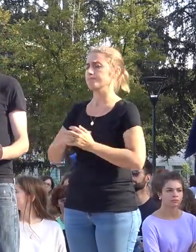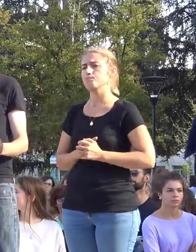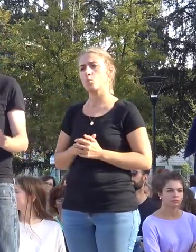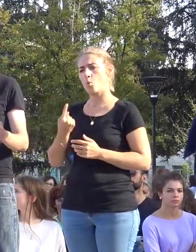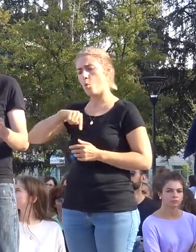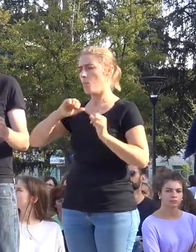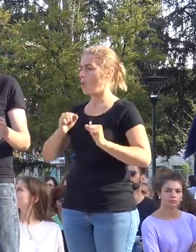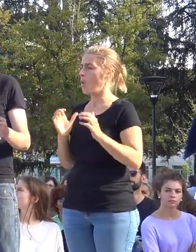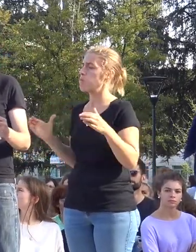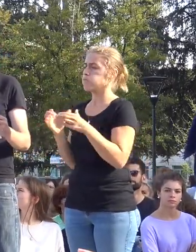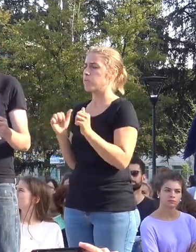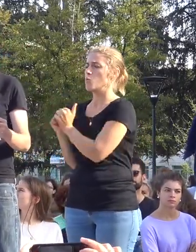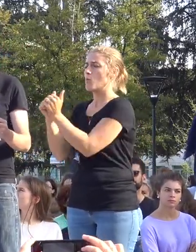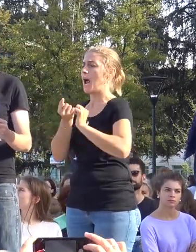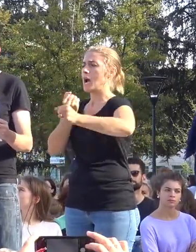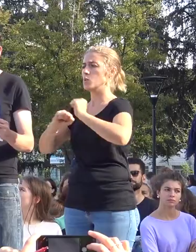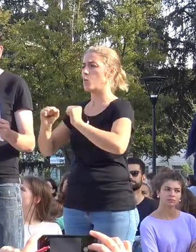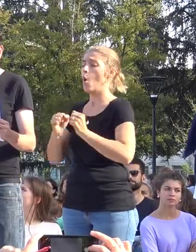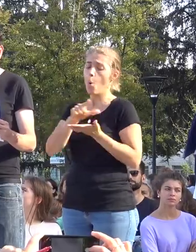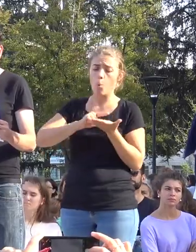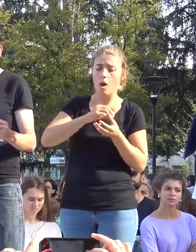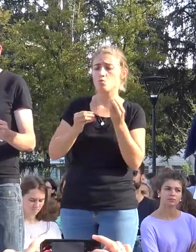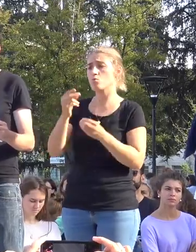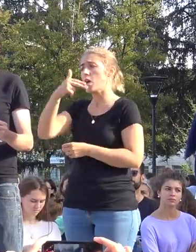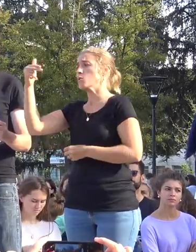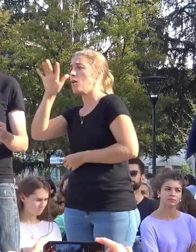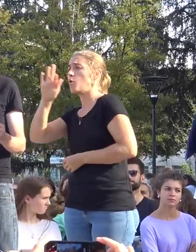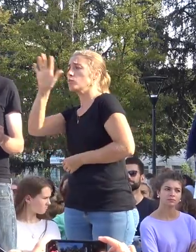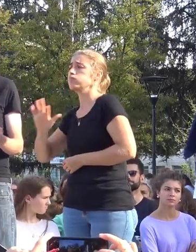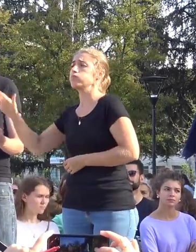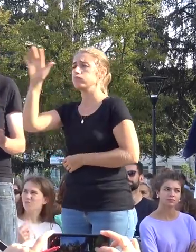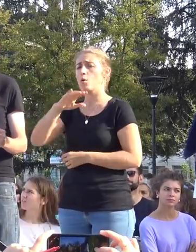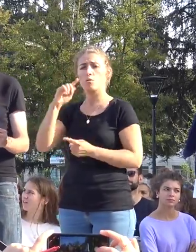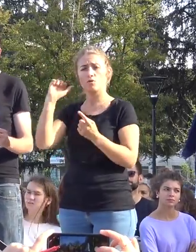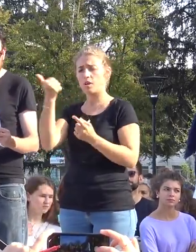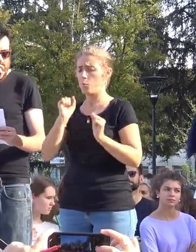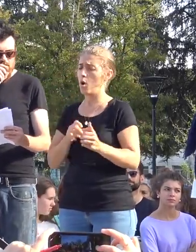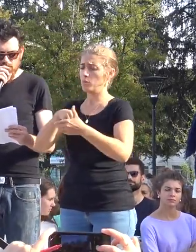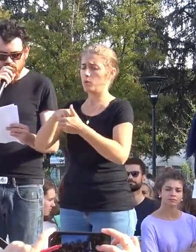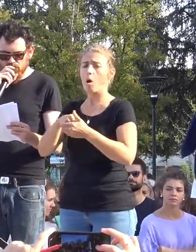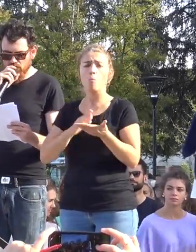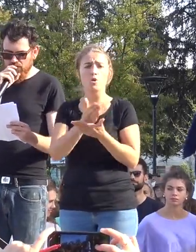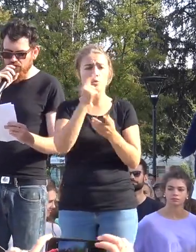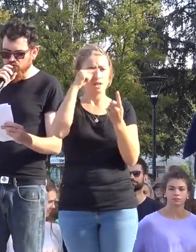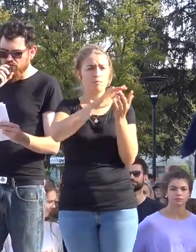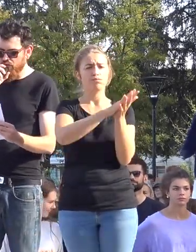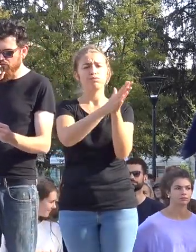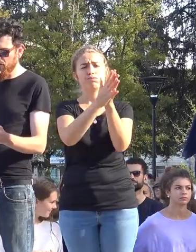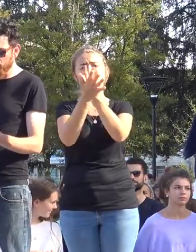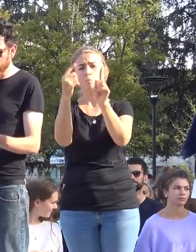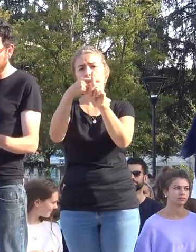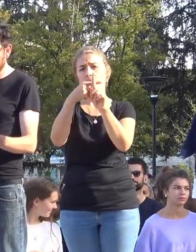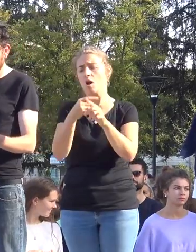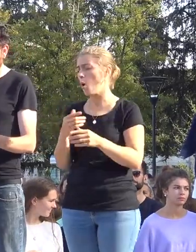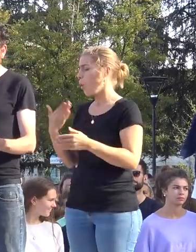agir collectivement, que ce soit au niveau local ou national. Nous pouvons ensemble nous investir dans des projets de transition et dénoncer les